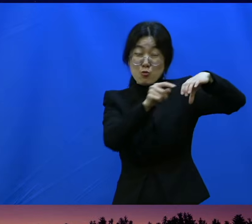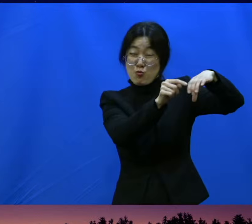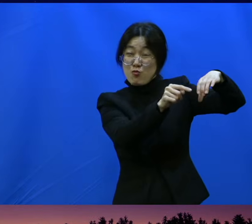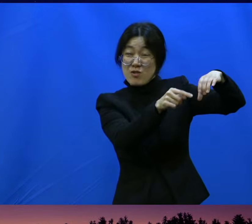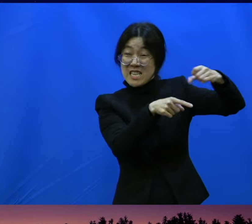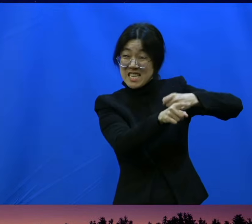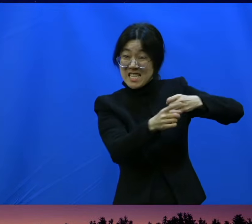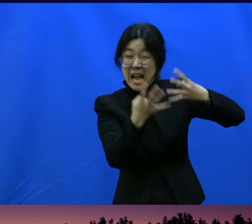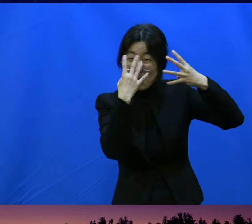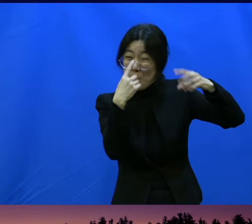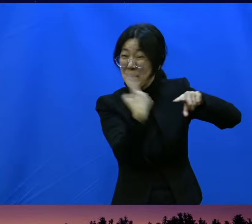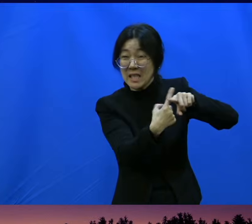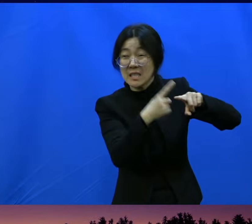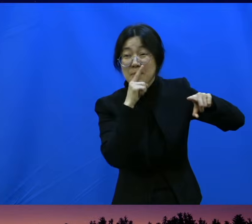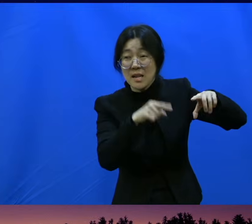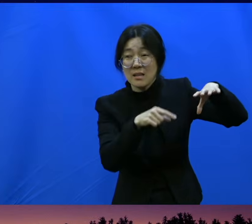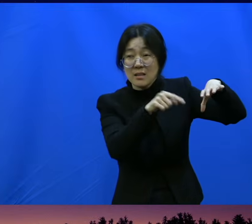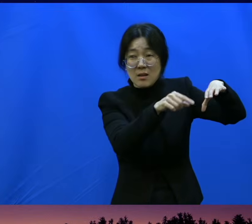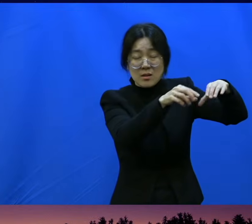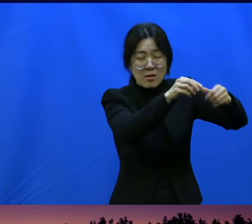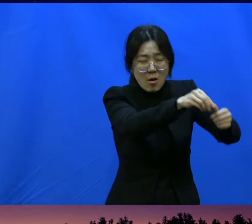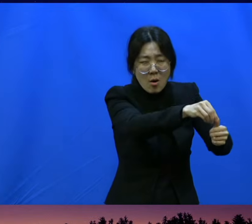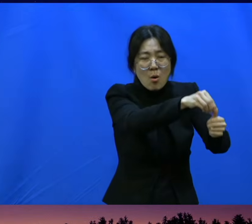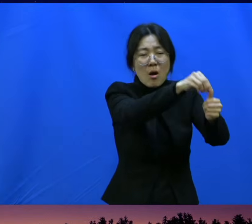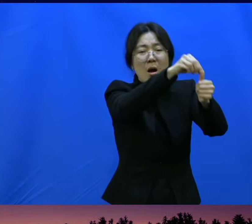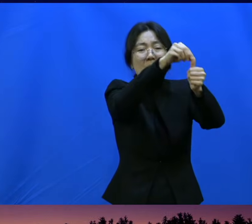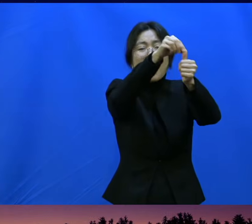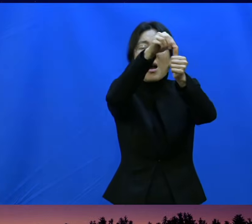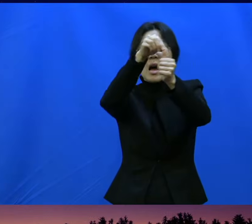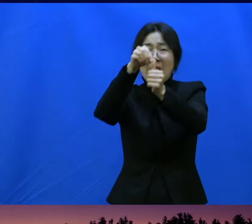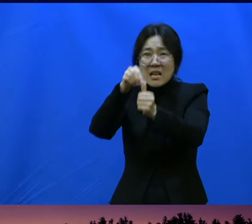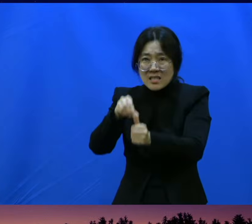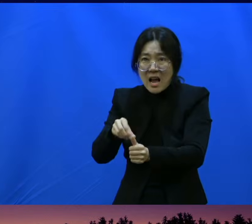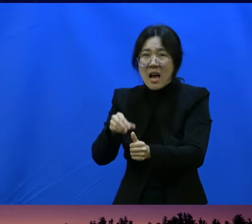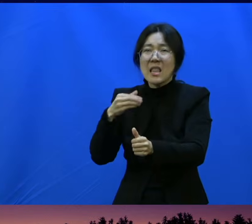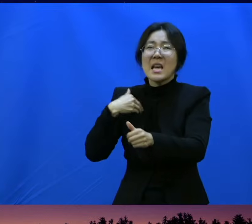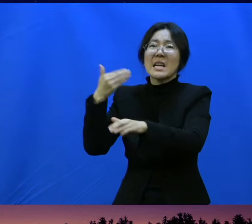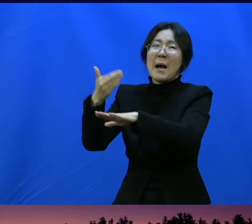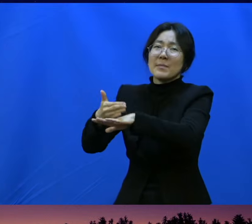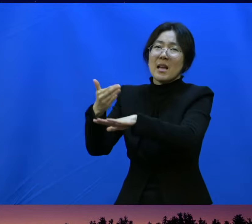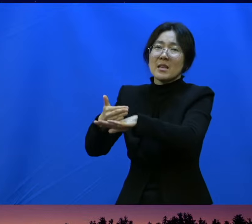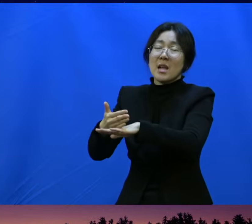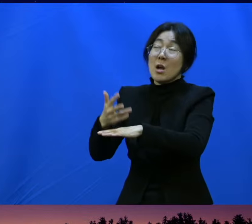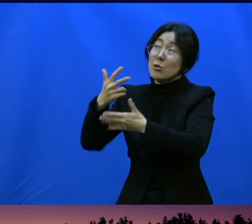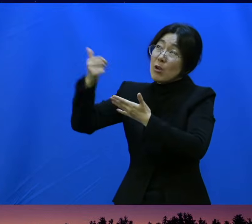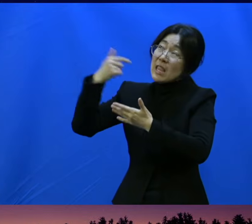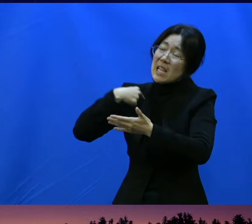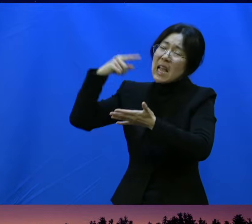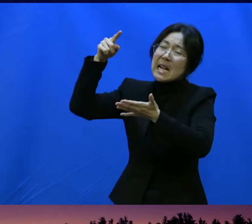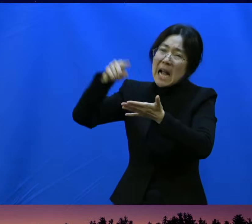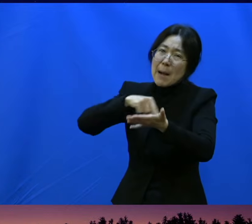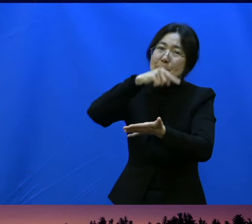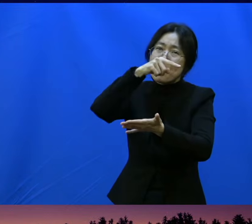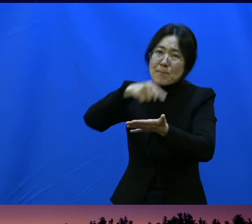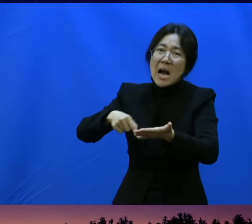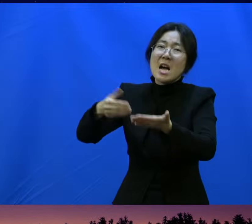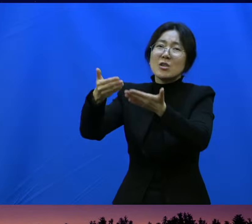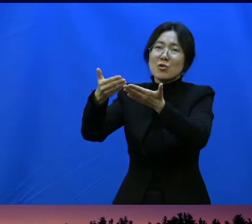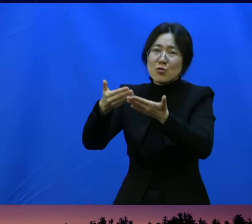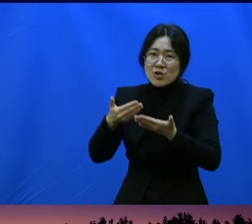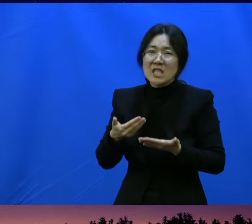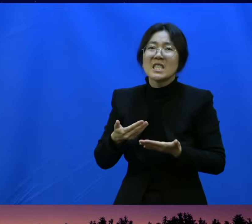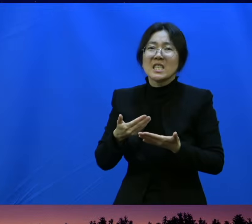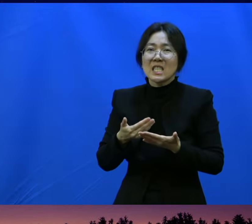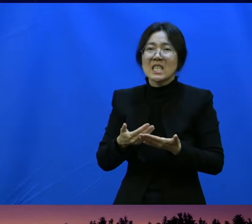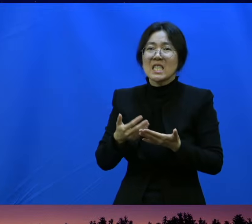내 영혼을 옥에서 이끌어내사 주의 이름을 감사하게 하소서. 주께서 나에게 갚아주시리니 의인들이 나를